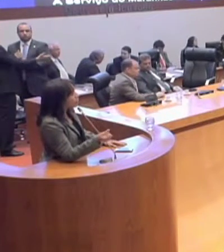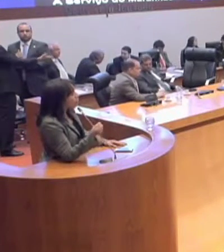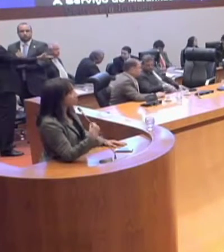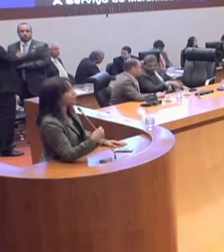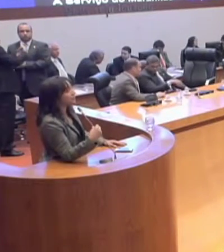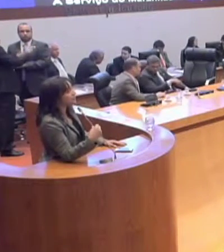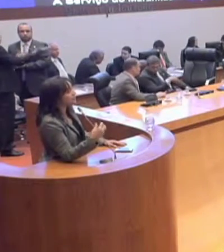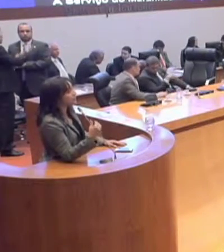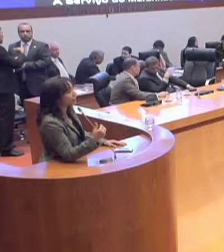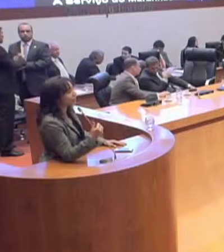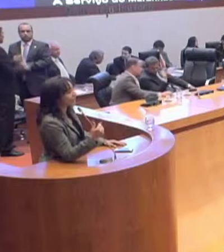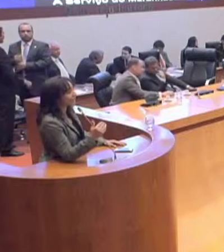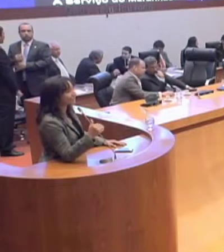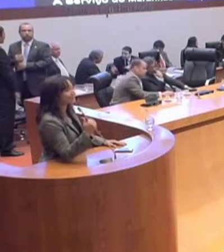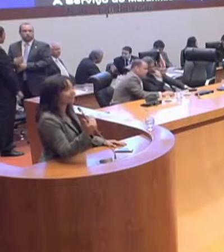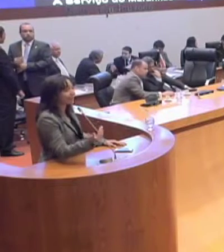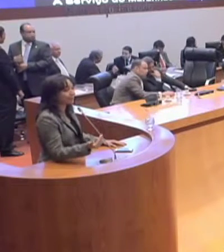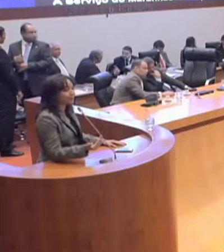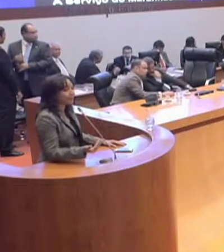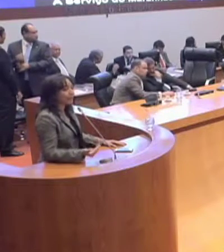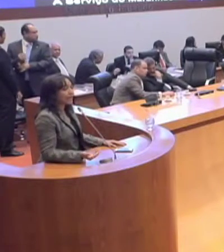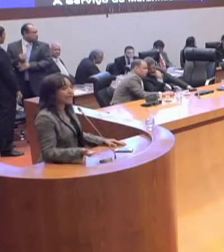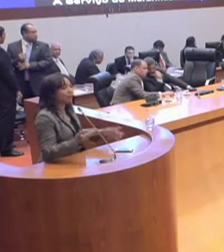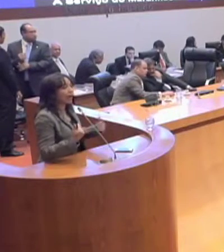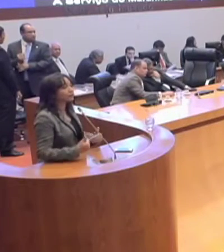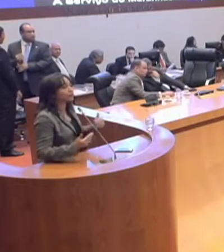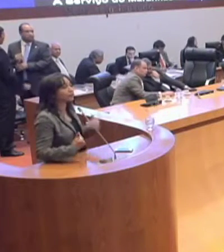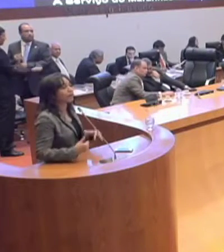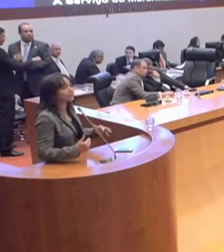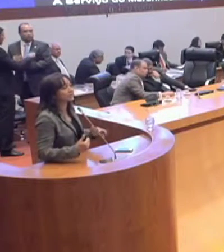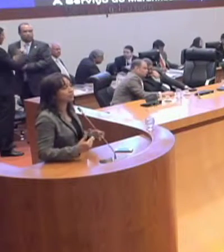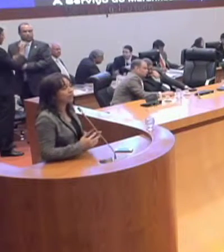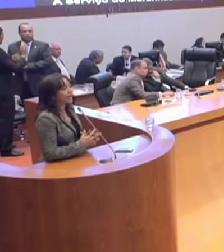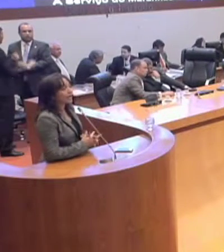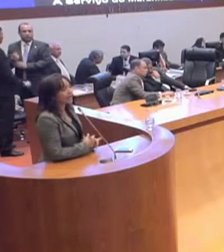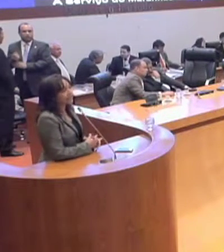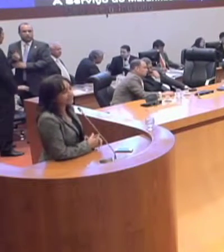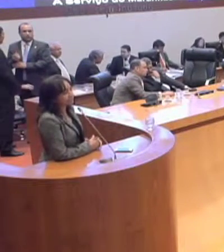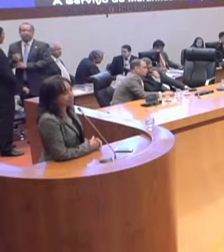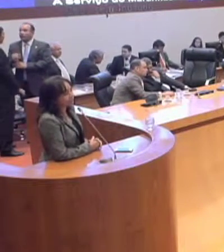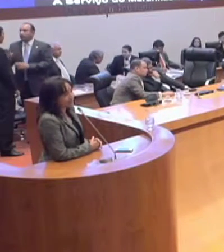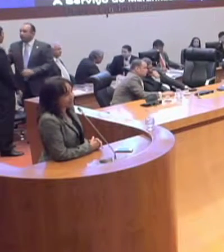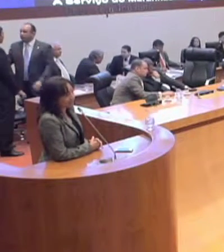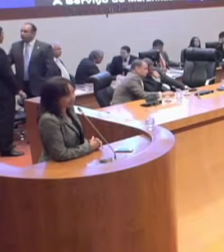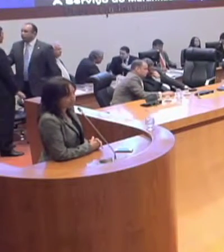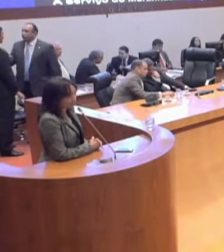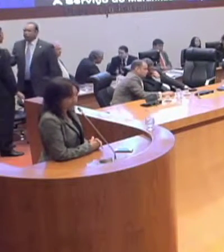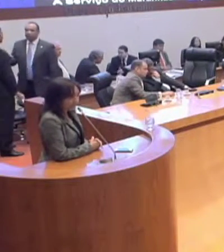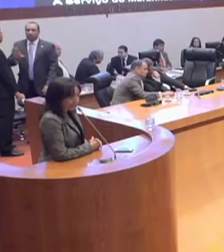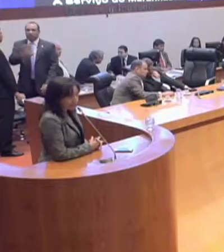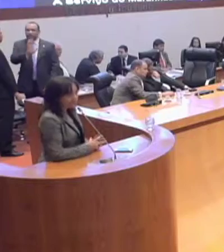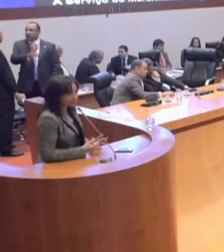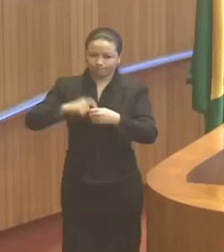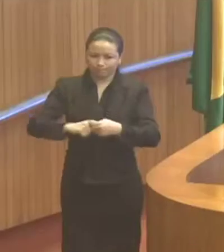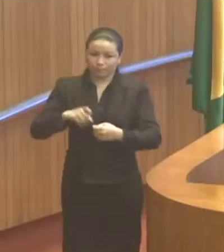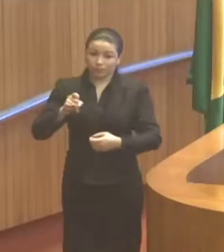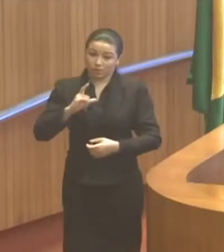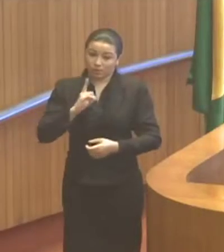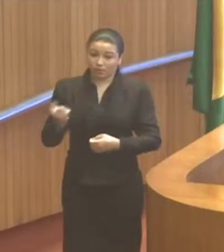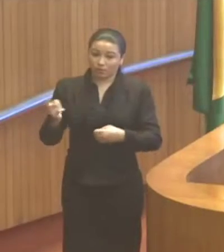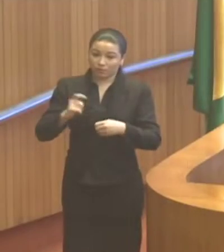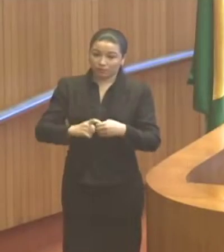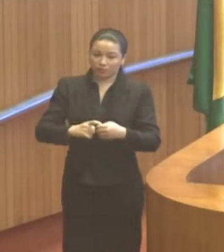trabalho, as famílias ficam em casa sem saber em qual situação esse seu familiar vai voltar. Se vai